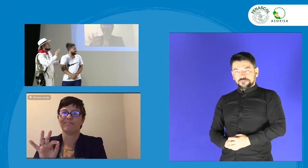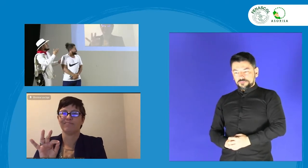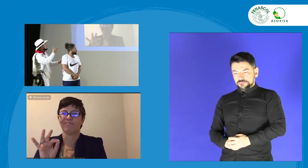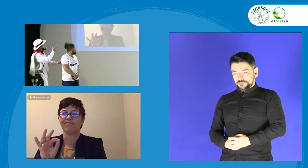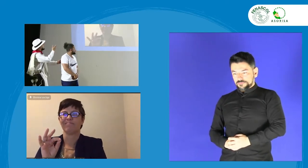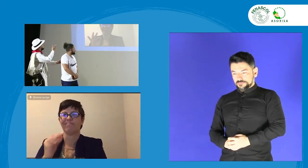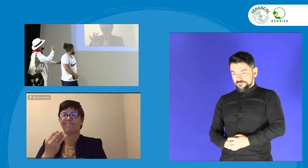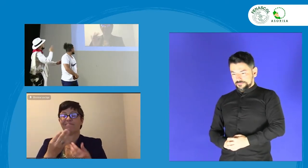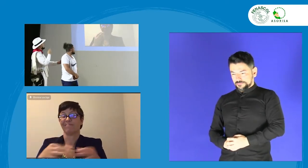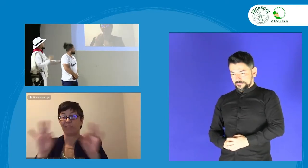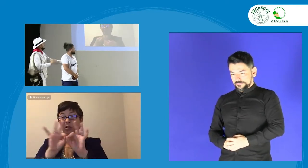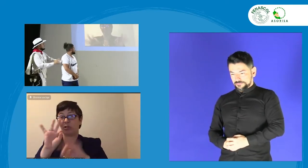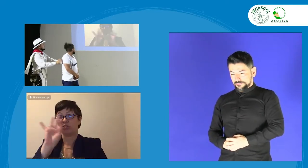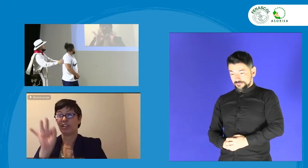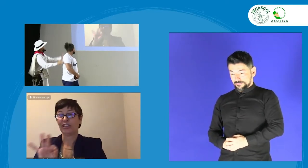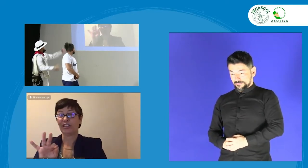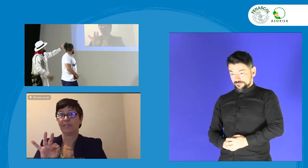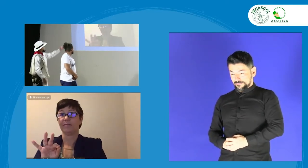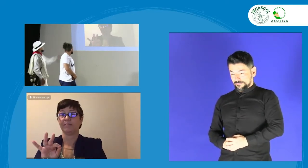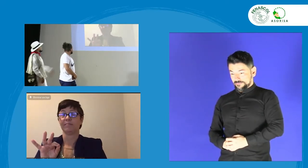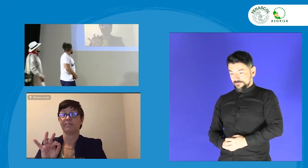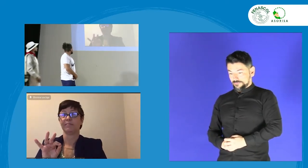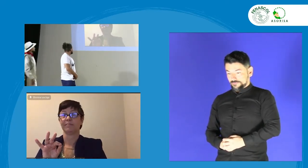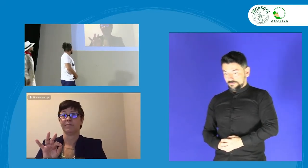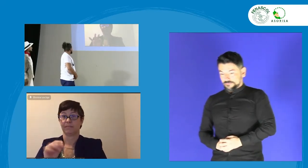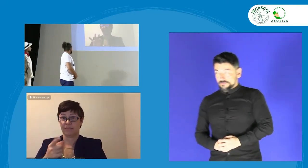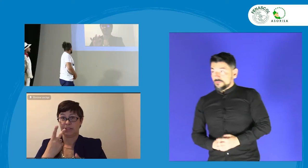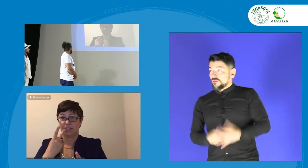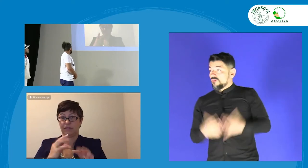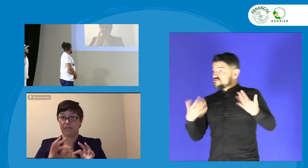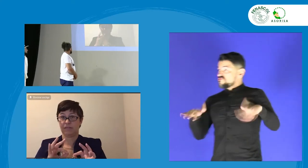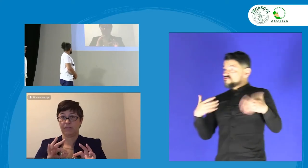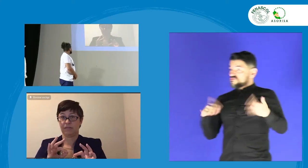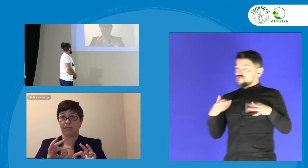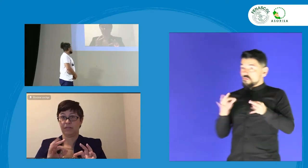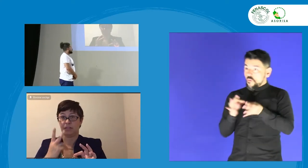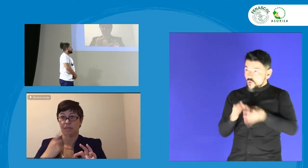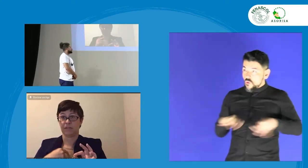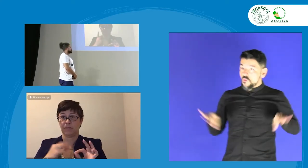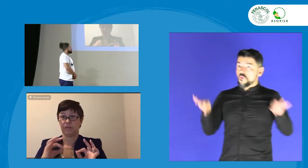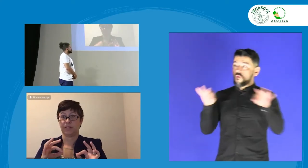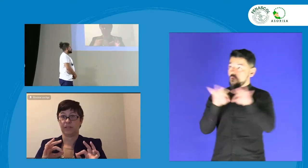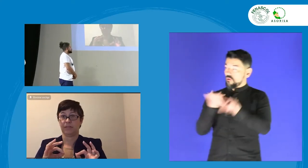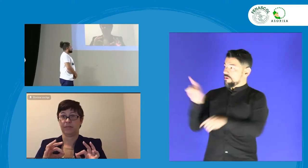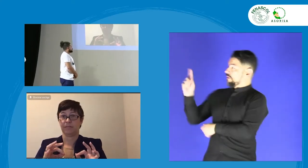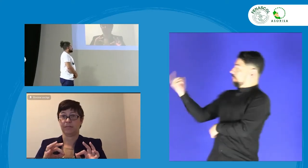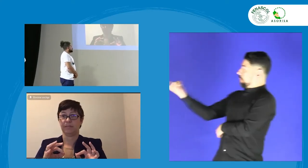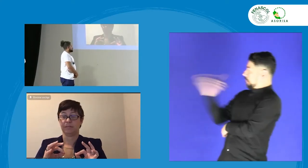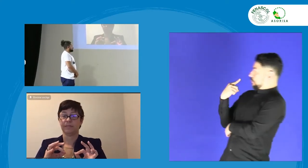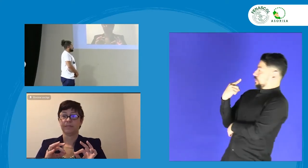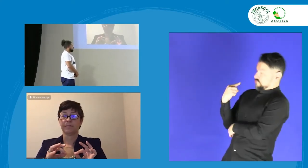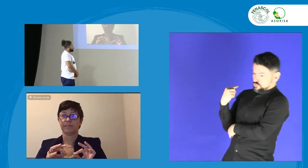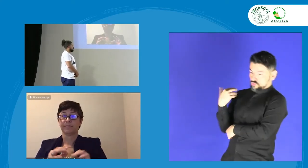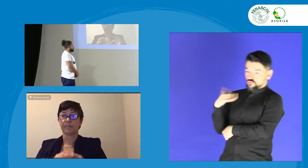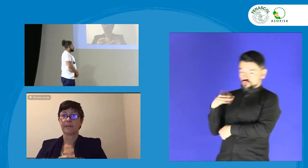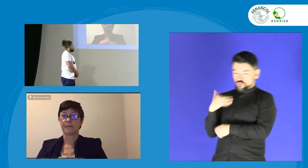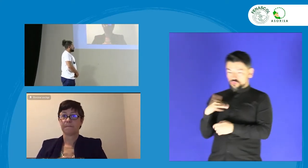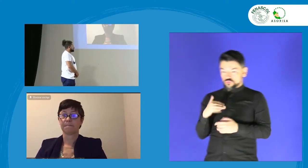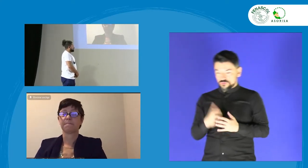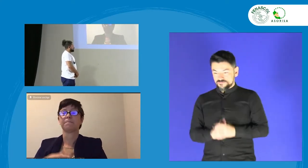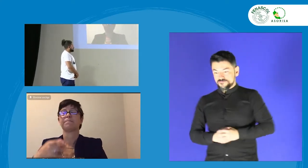Damos respuesta inmediatamente. Perfecto. Sí, es una pregunta muy importante. ¿El intérprete me ve?